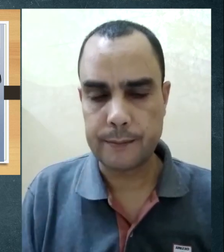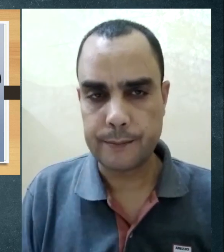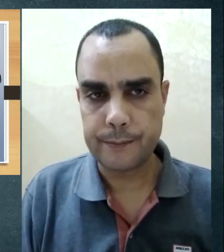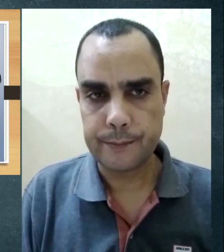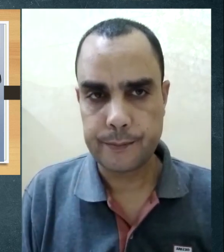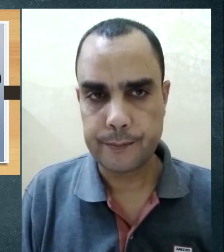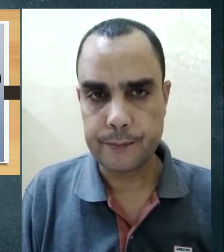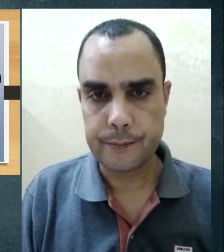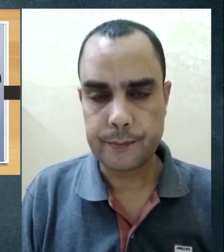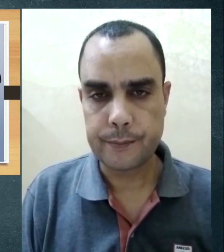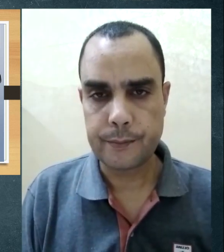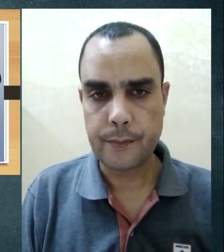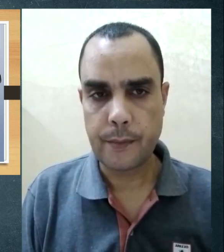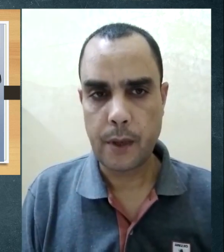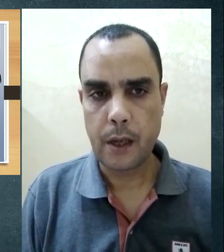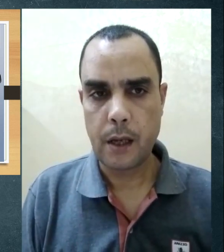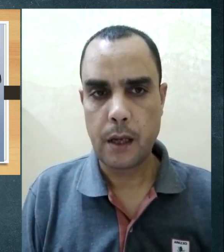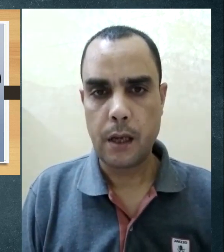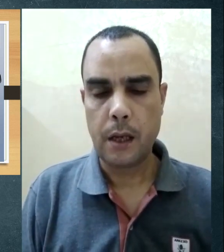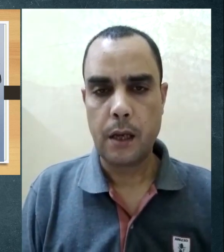الرابع: